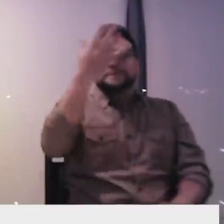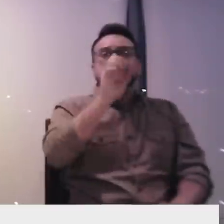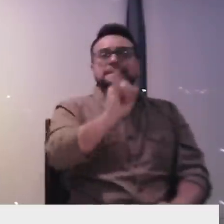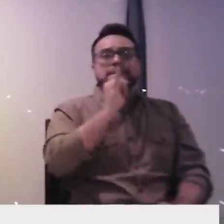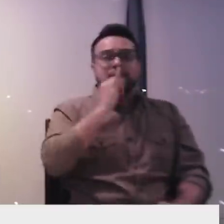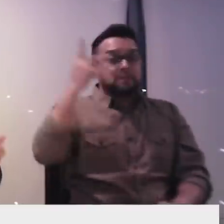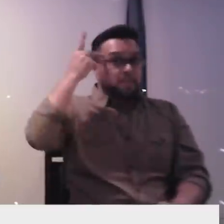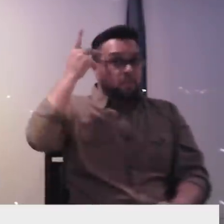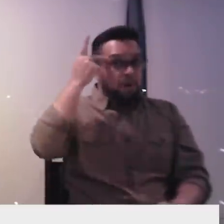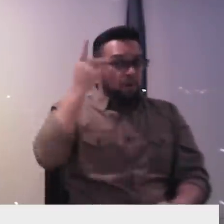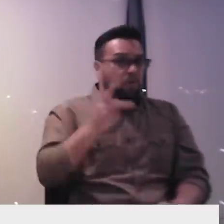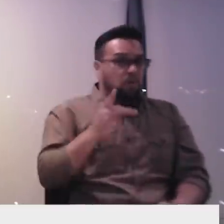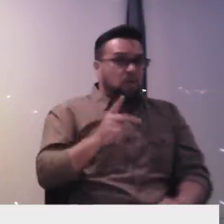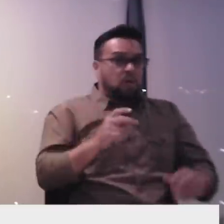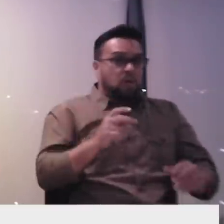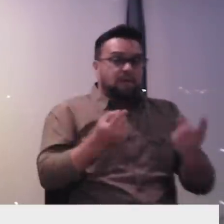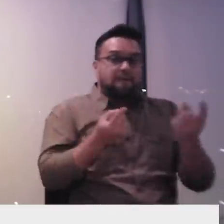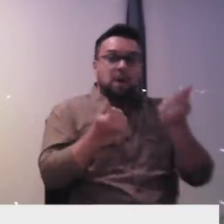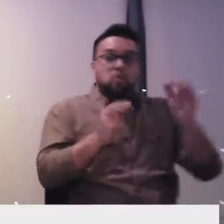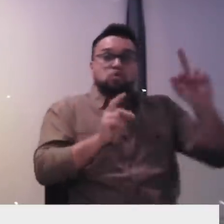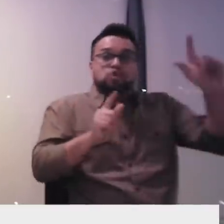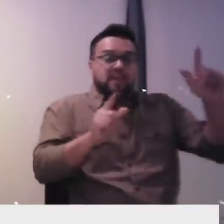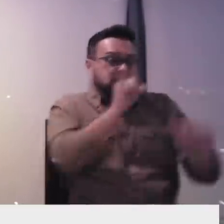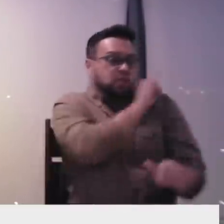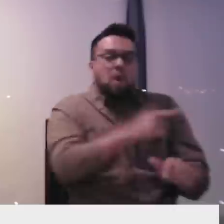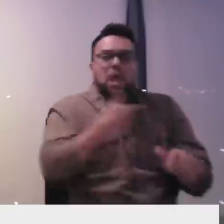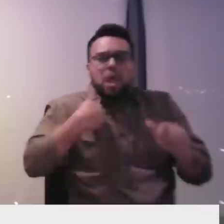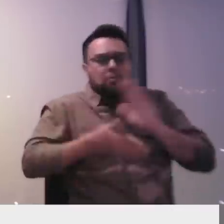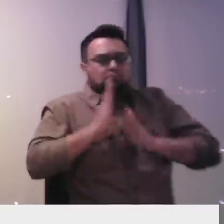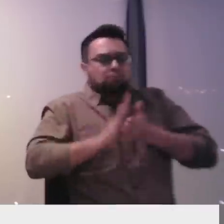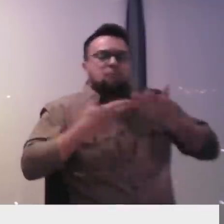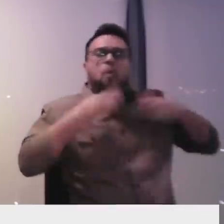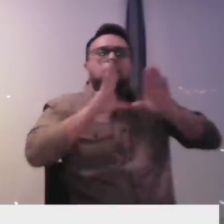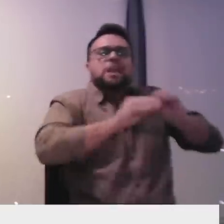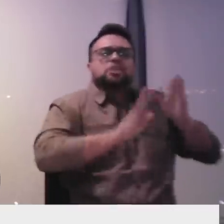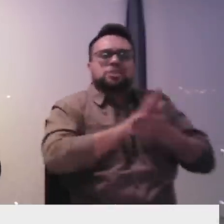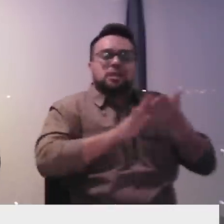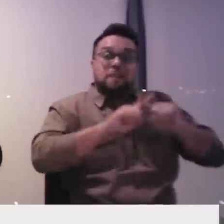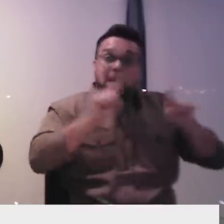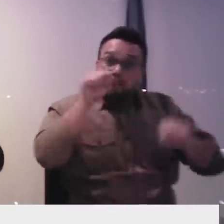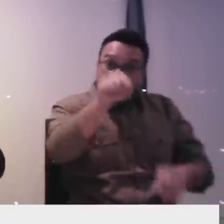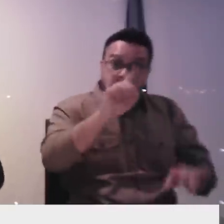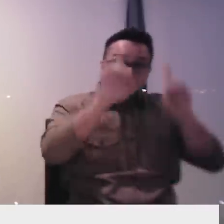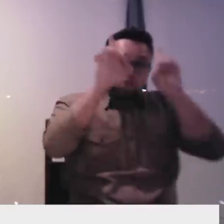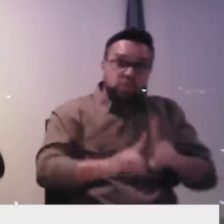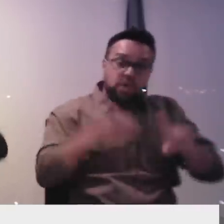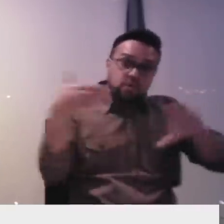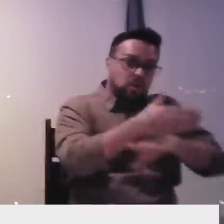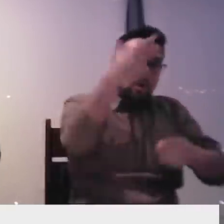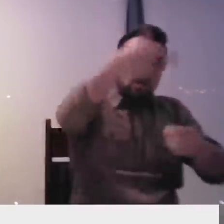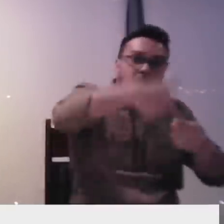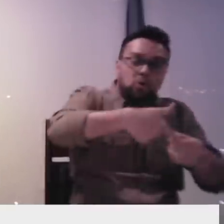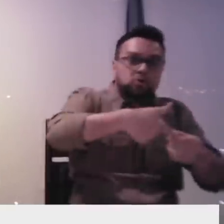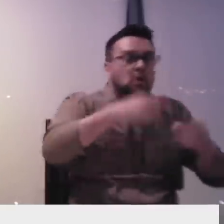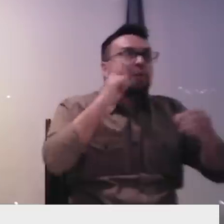um valor e o Rio outro, eu não tenho como me meter, não vou me meter nisso. Mas você tem o direito de chegar lá no posto, olhar